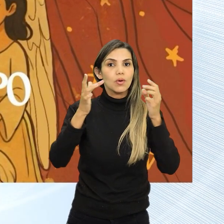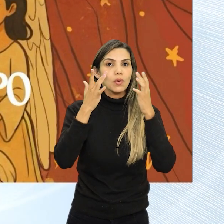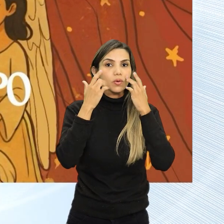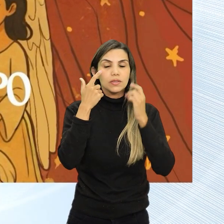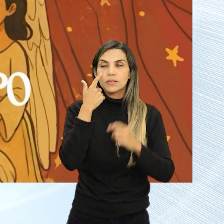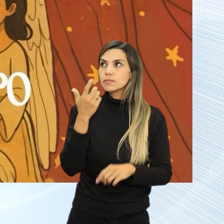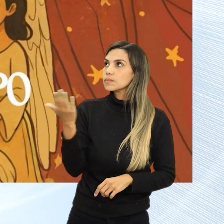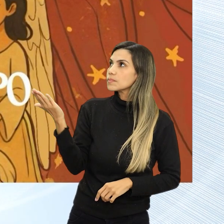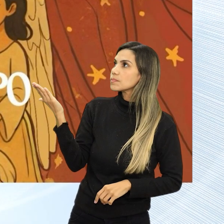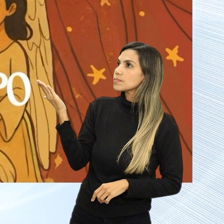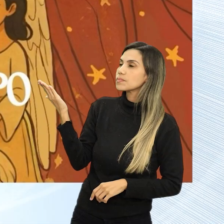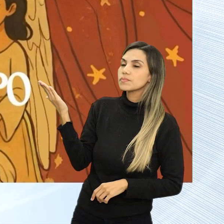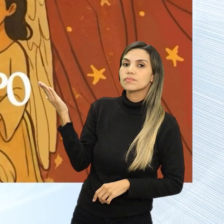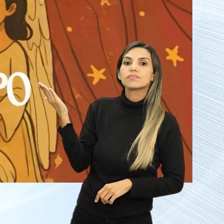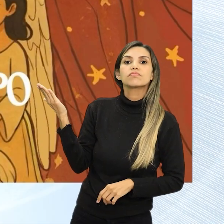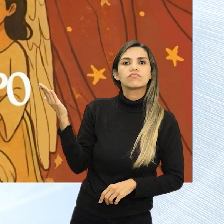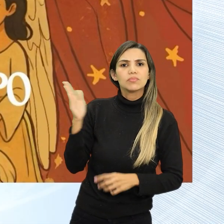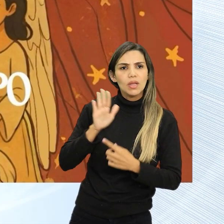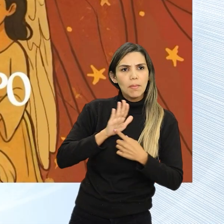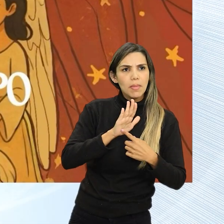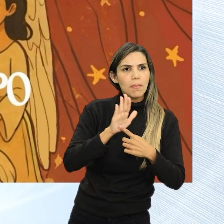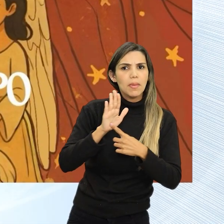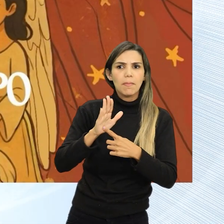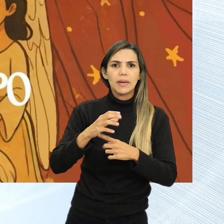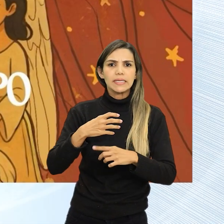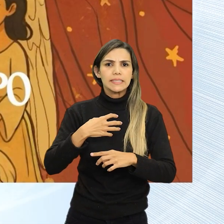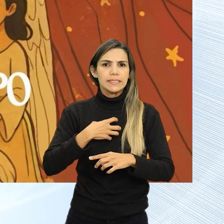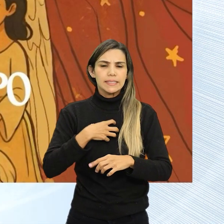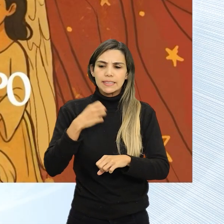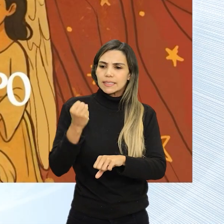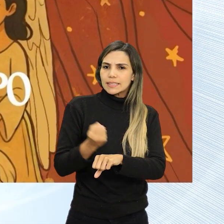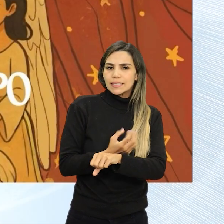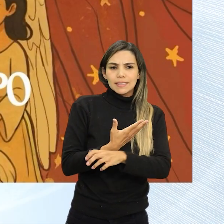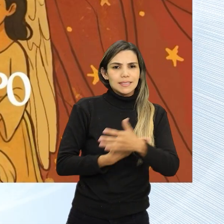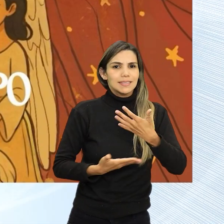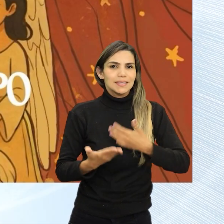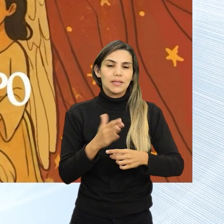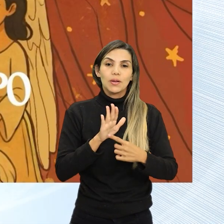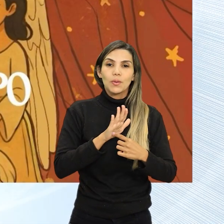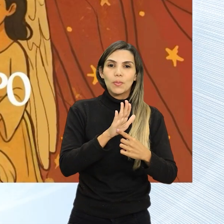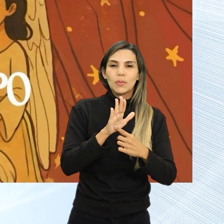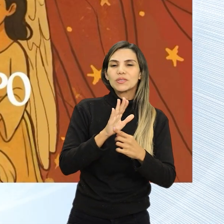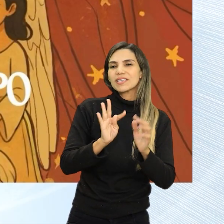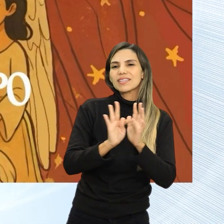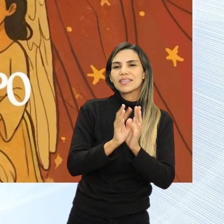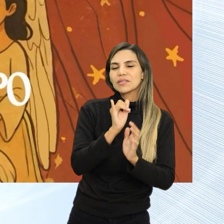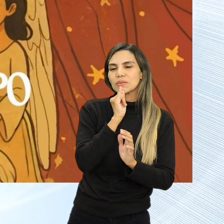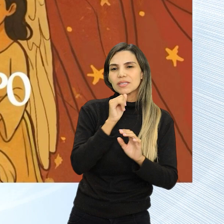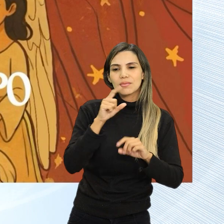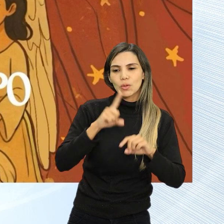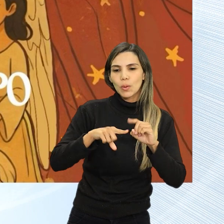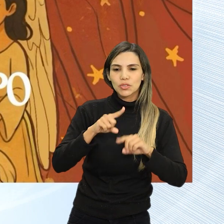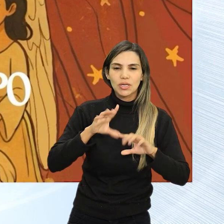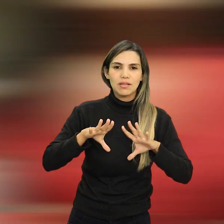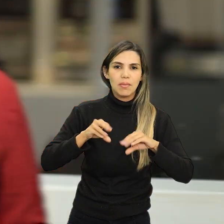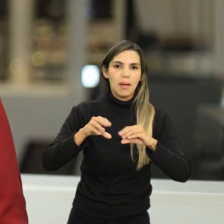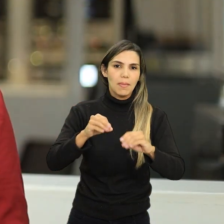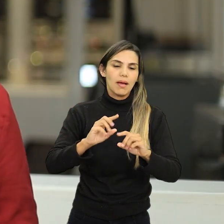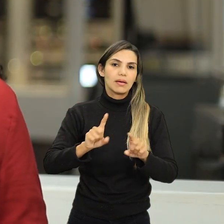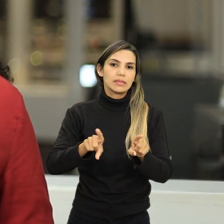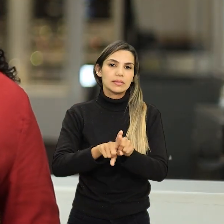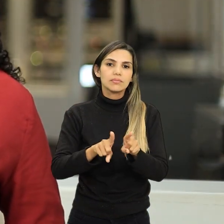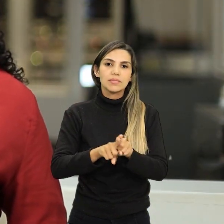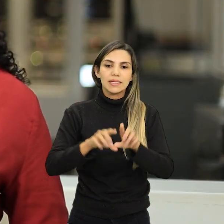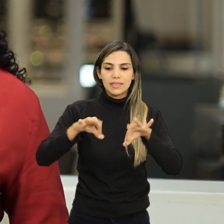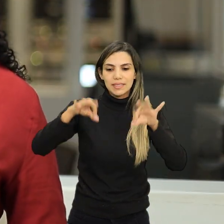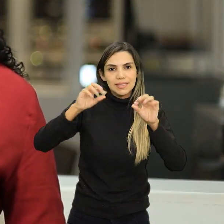do Tempo, com uma apresentação vibrante e cheia de emoção, que reúne técnicas como manipulação de objetos,